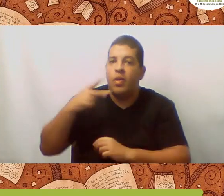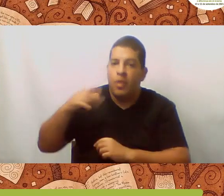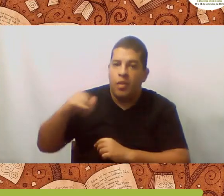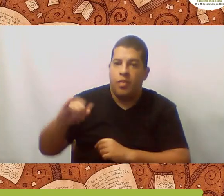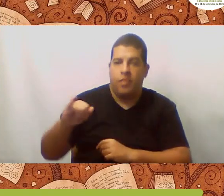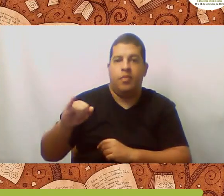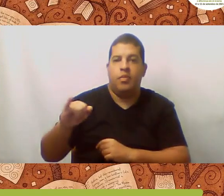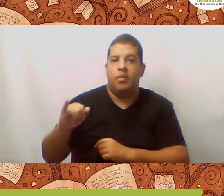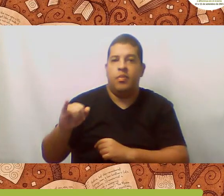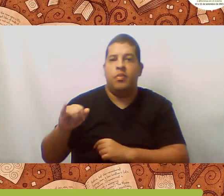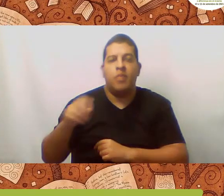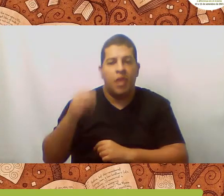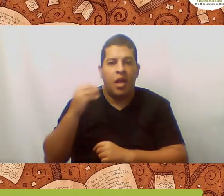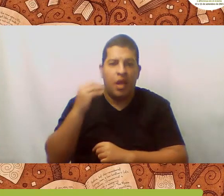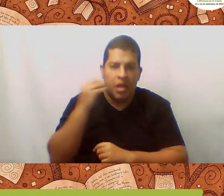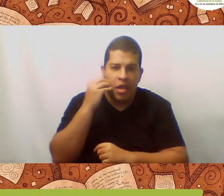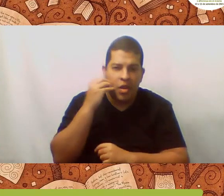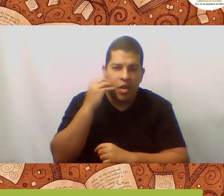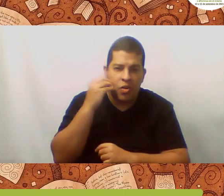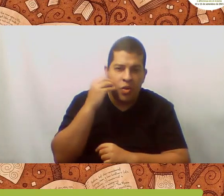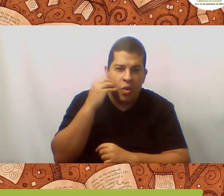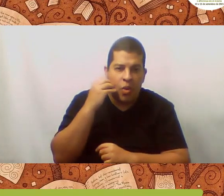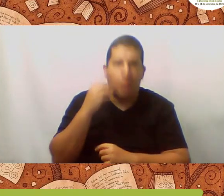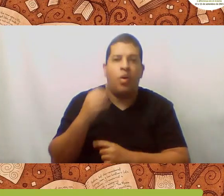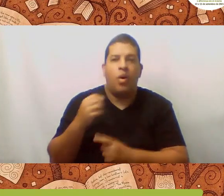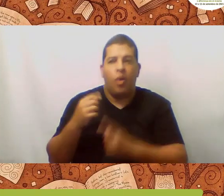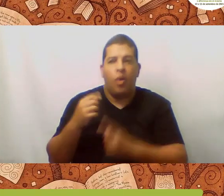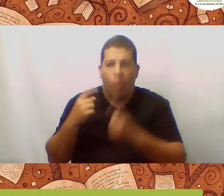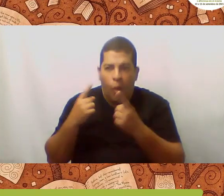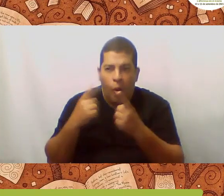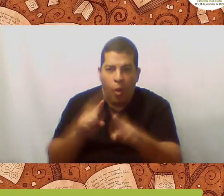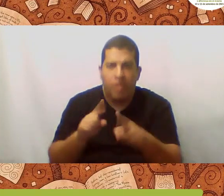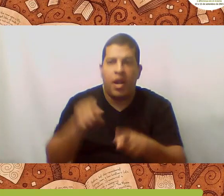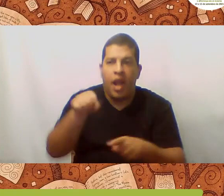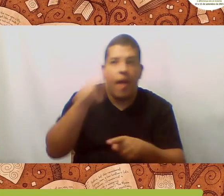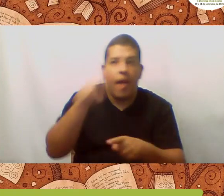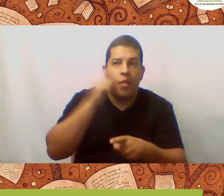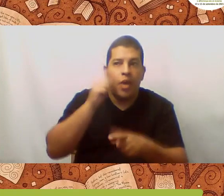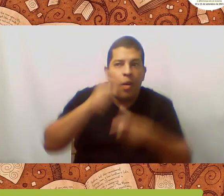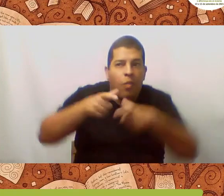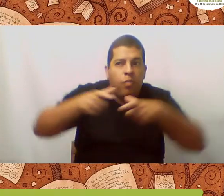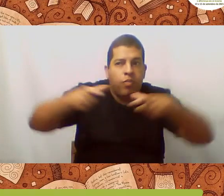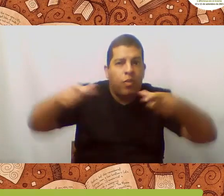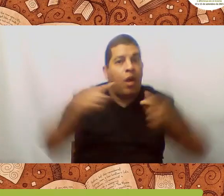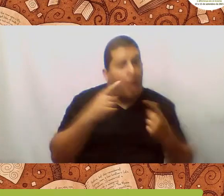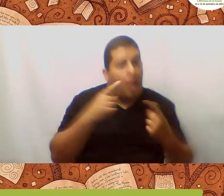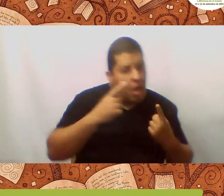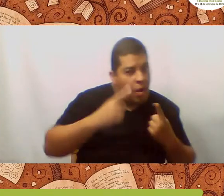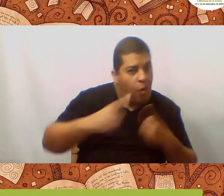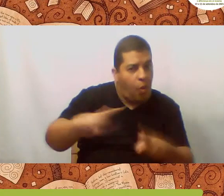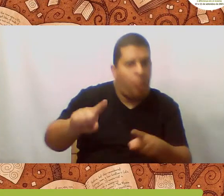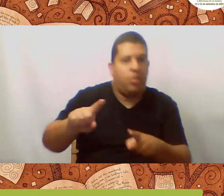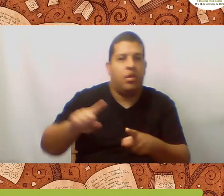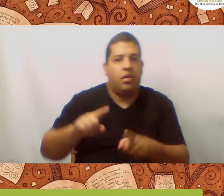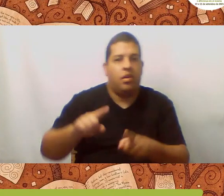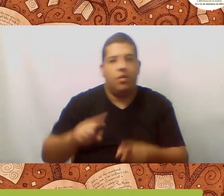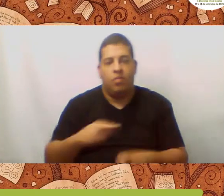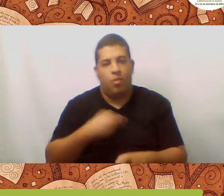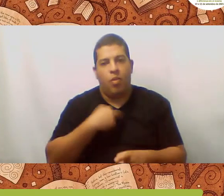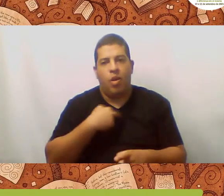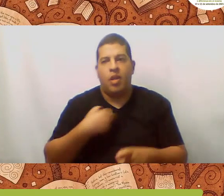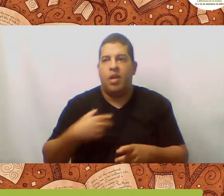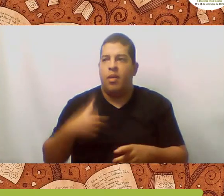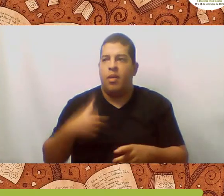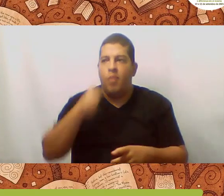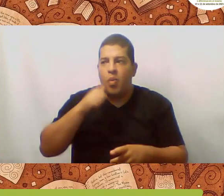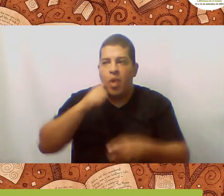né, se opor à expansão do feminino e impedir que ele ocupasse lugar de igualdade em relação